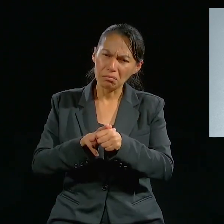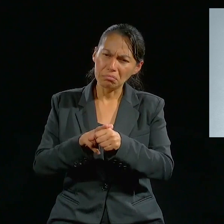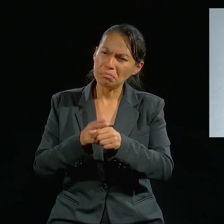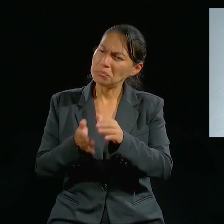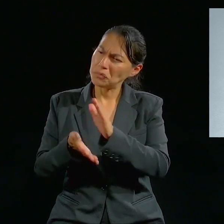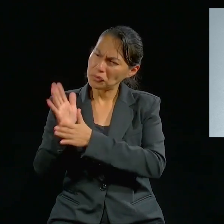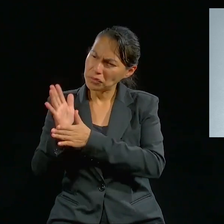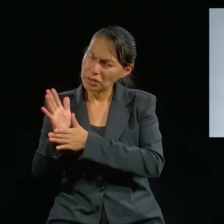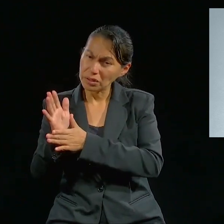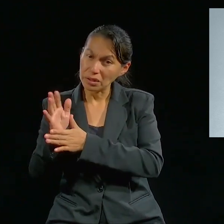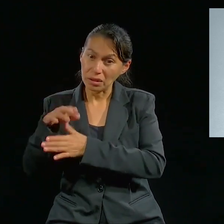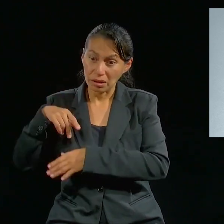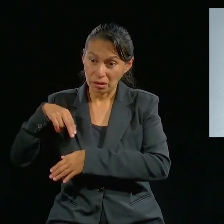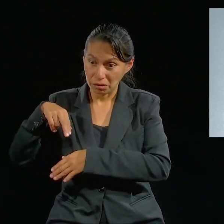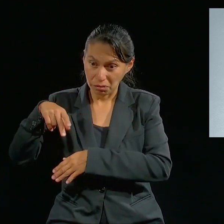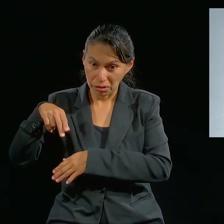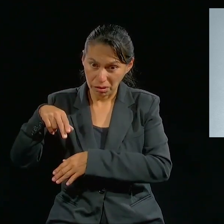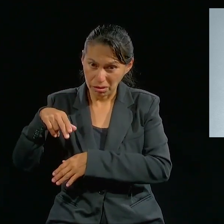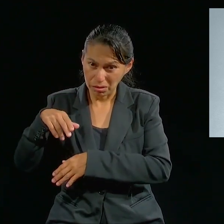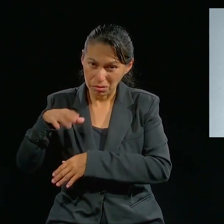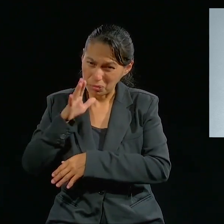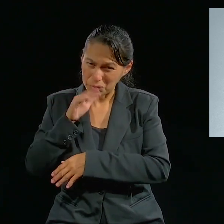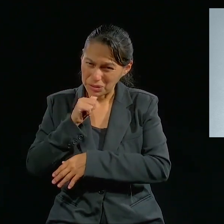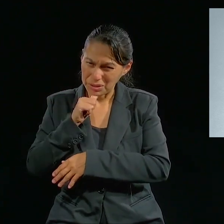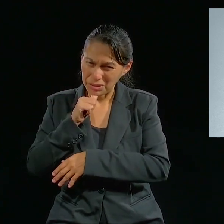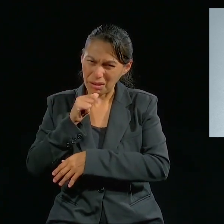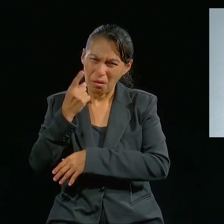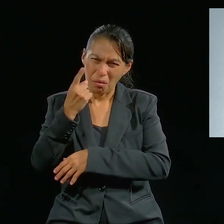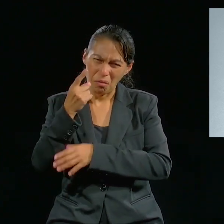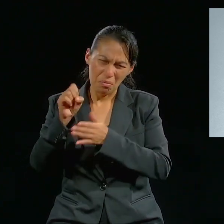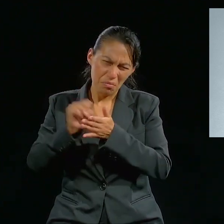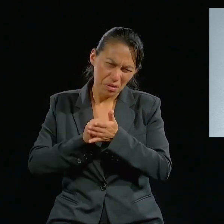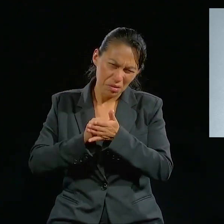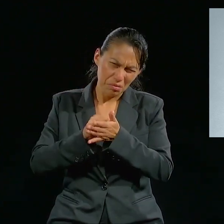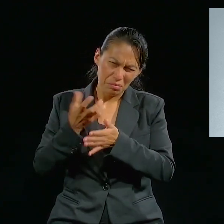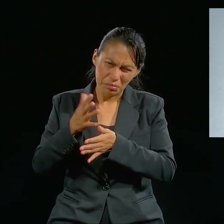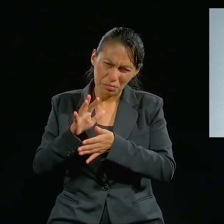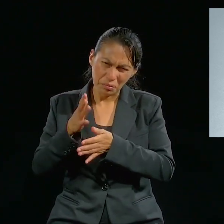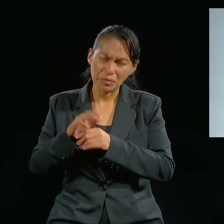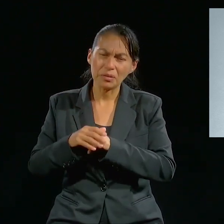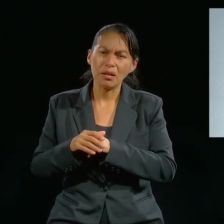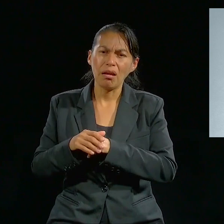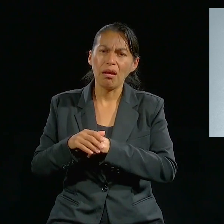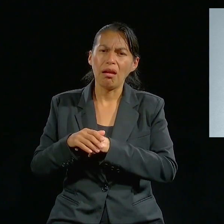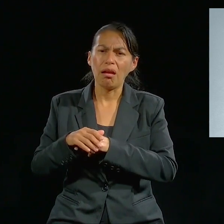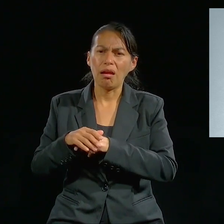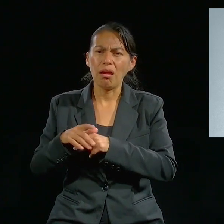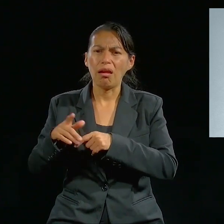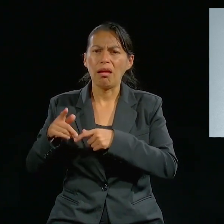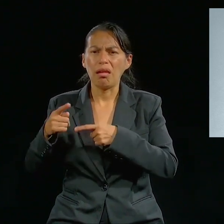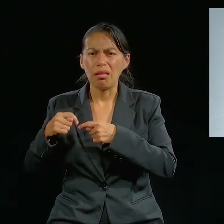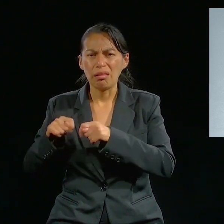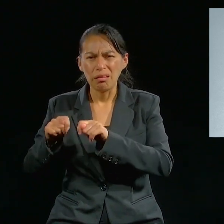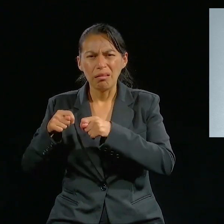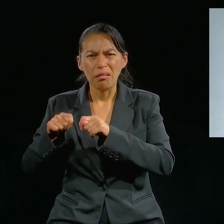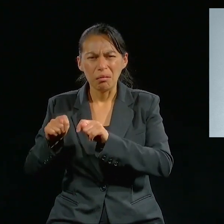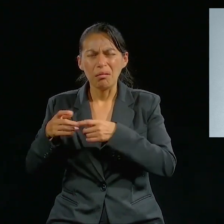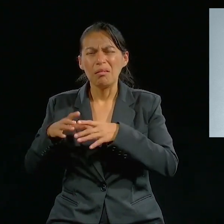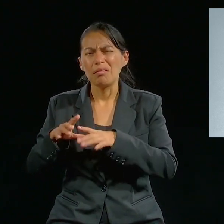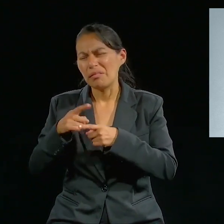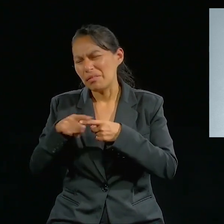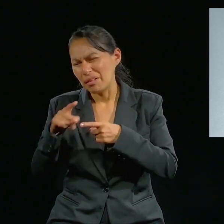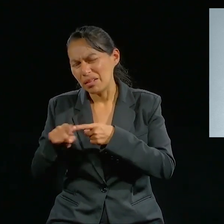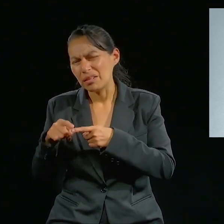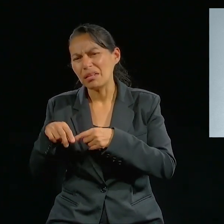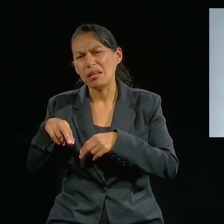con limitaciones quedé sin caminar como un mes fue un proceso de terapias en las que tuve